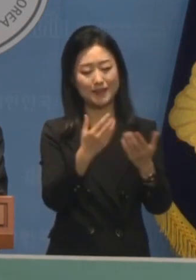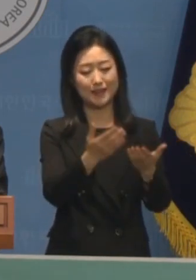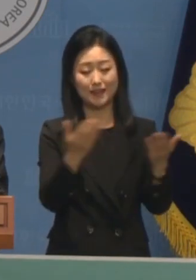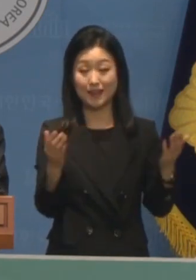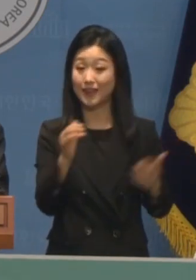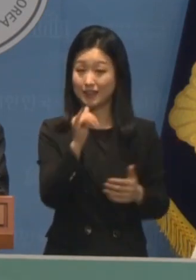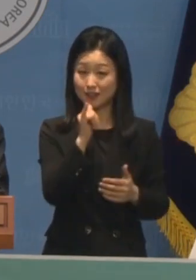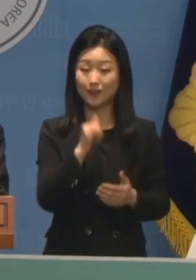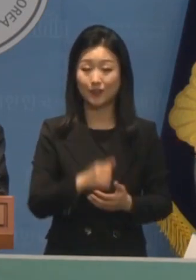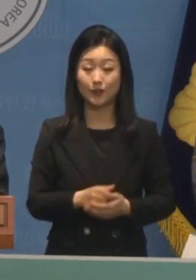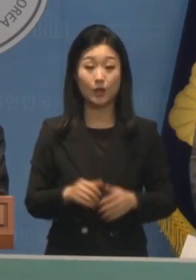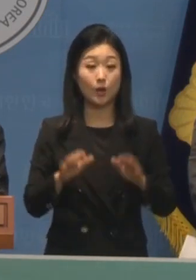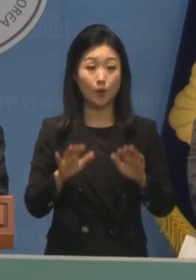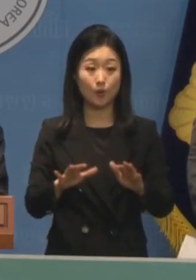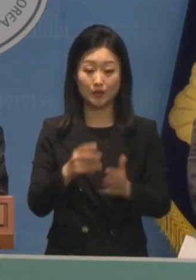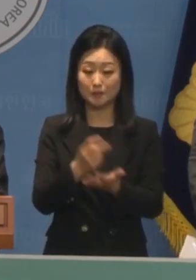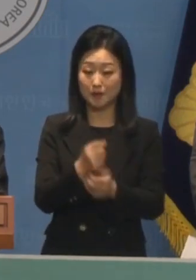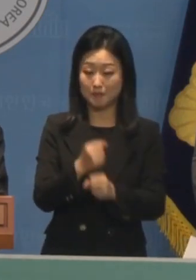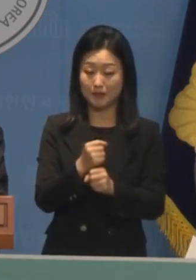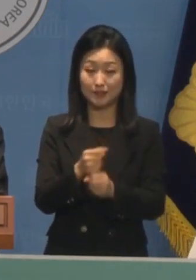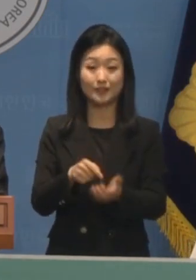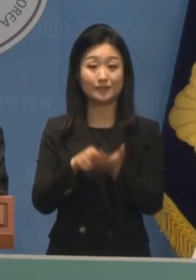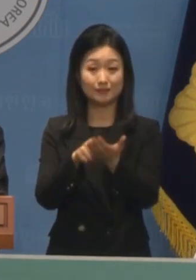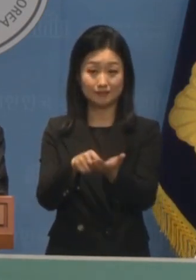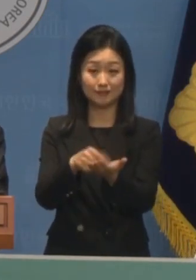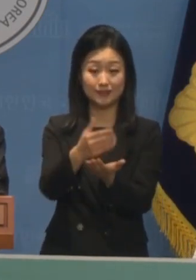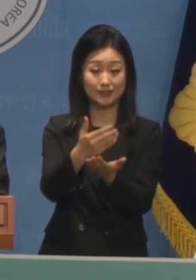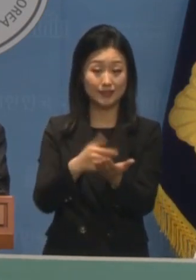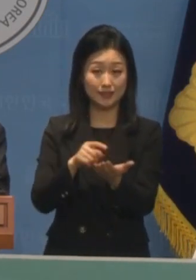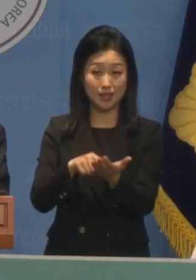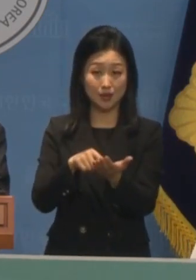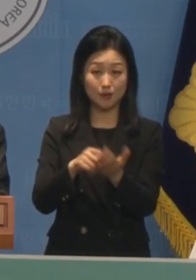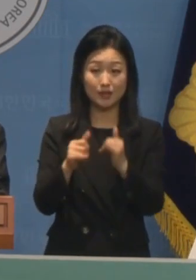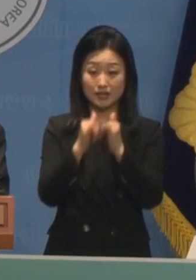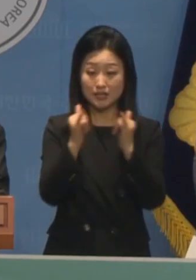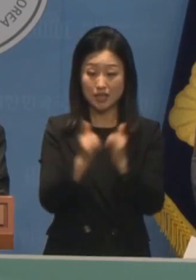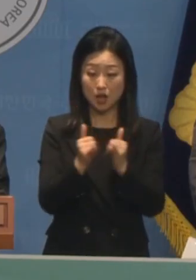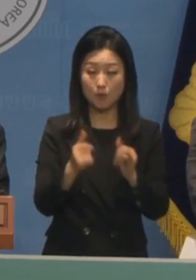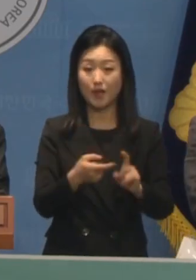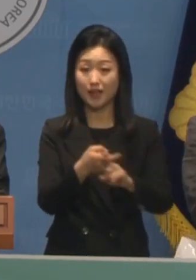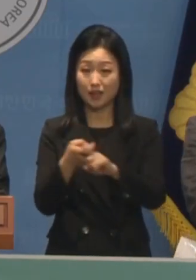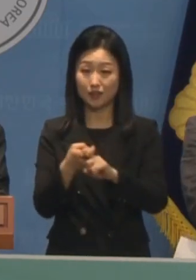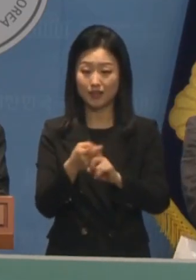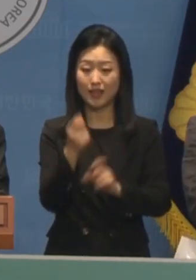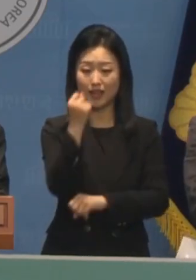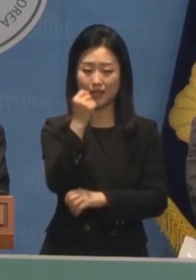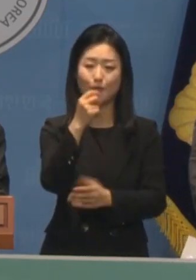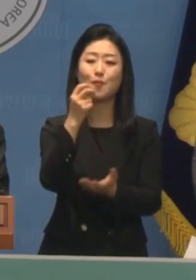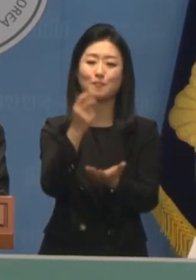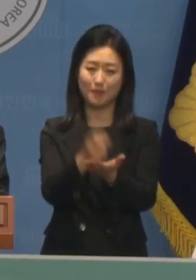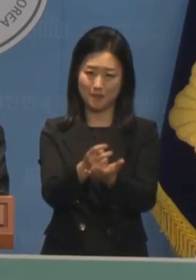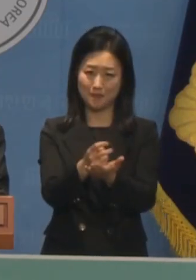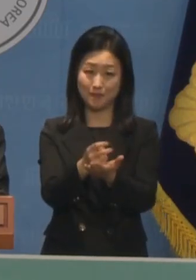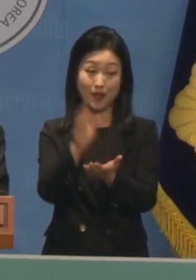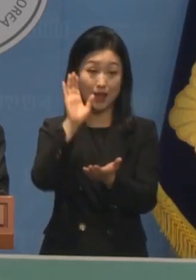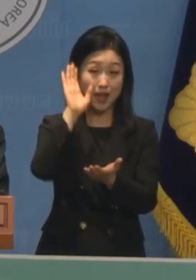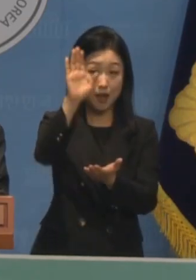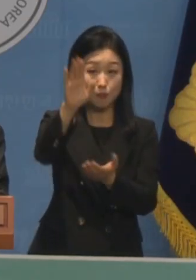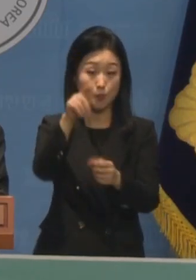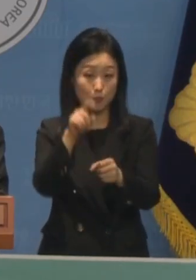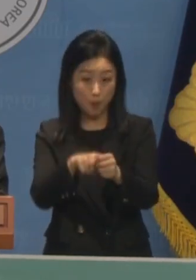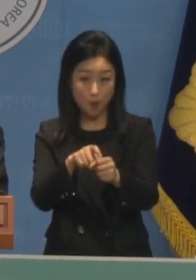행사입니다. 오늘 발의되는 사회연대 경제기본법은 이렇게 나아가야 할 길을 나가는